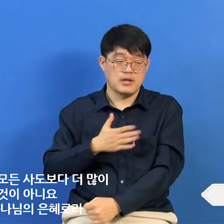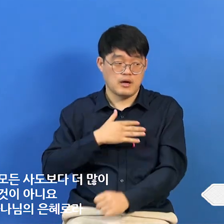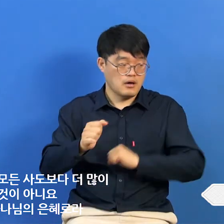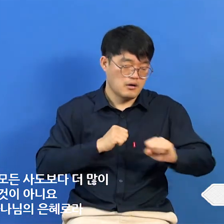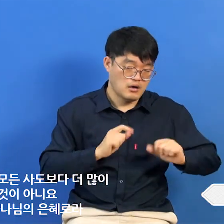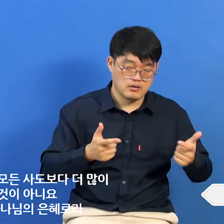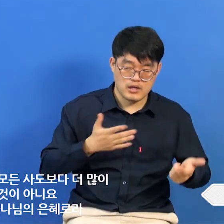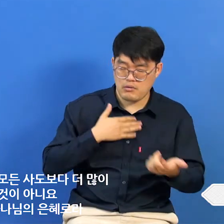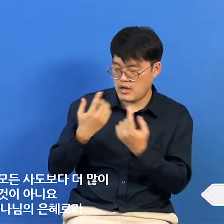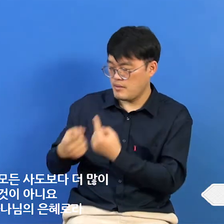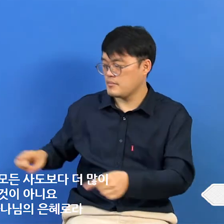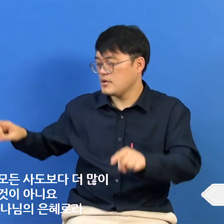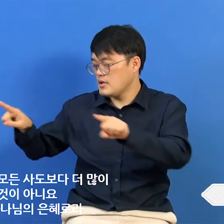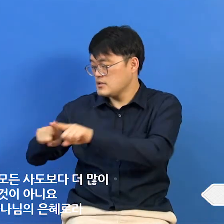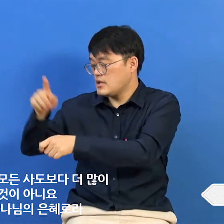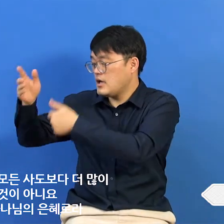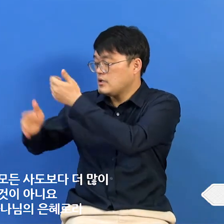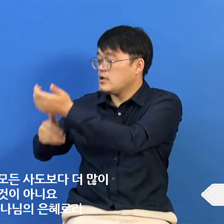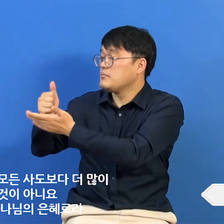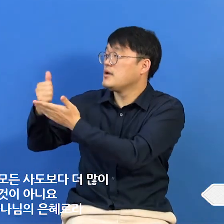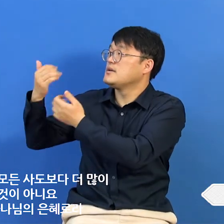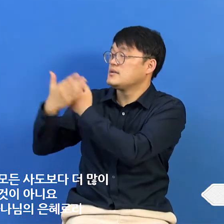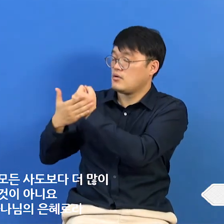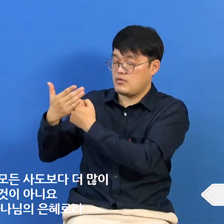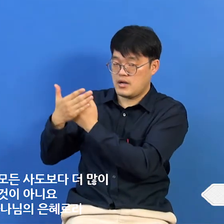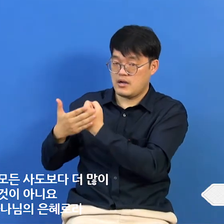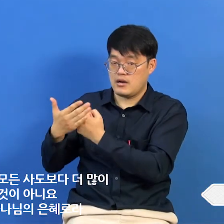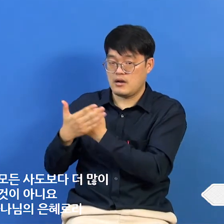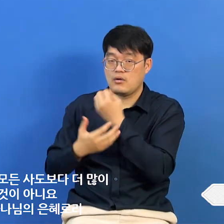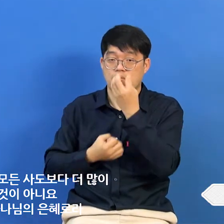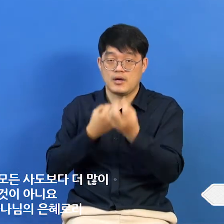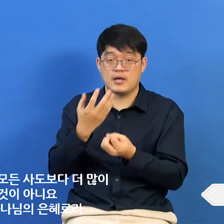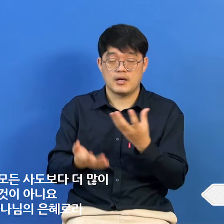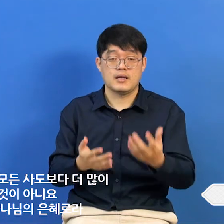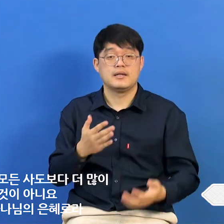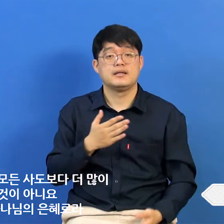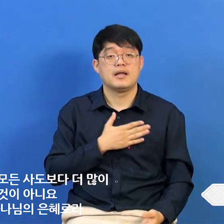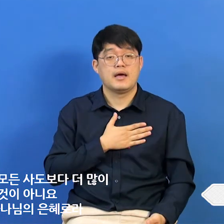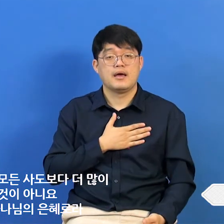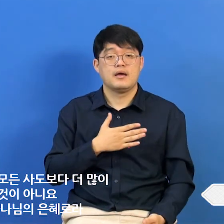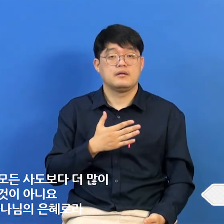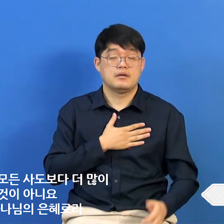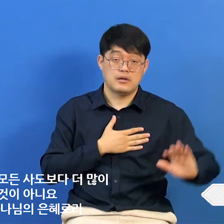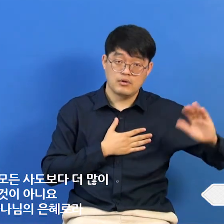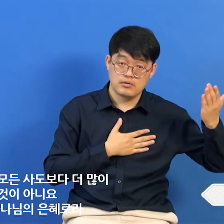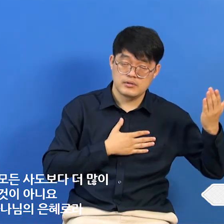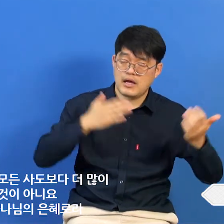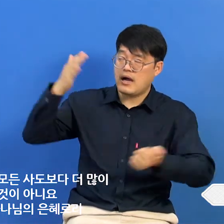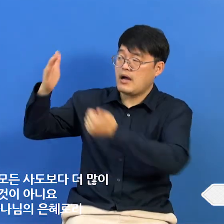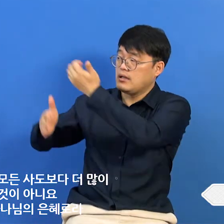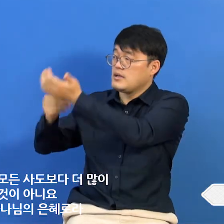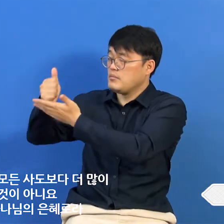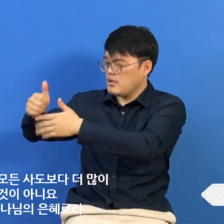함께 하신 하나님의 은혜로라. 나의 나 된 것은 하나님의